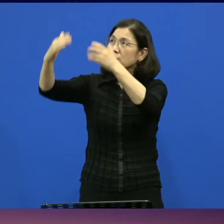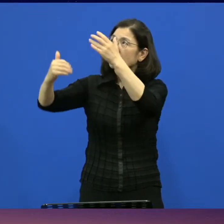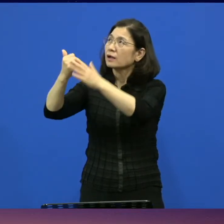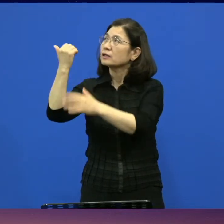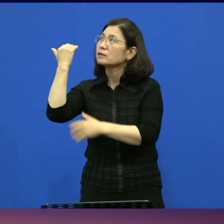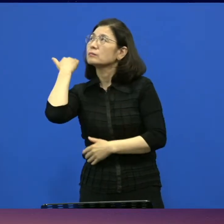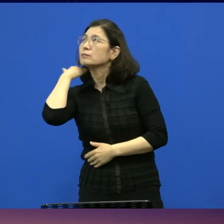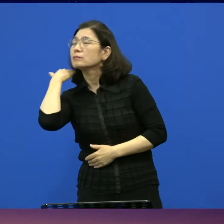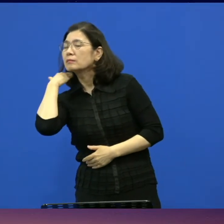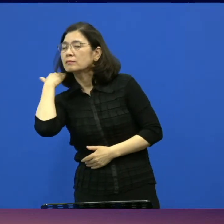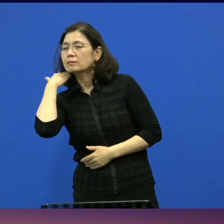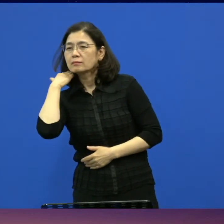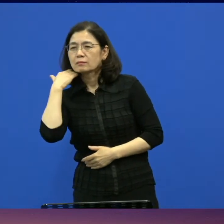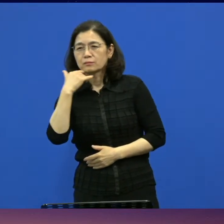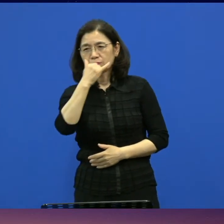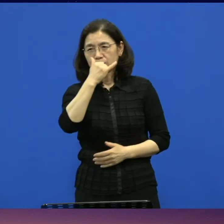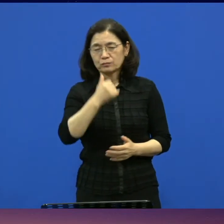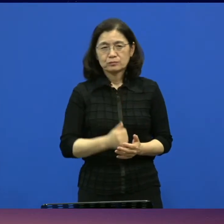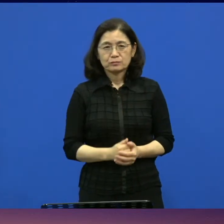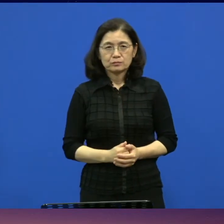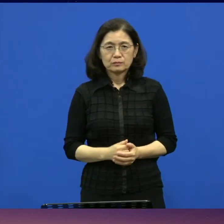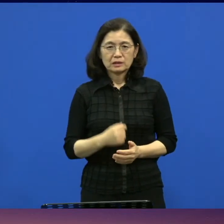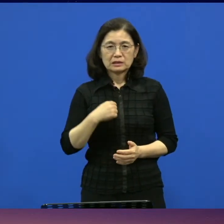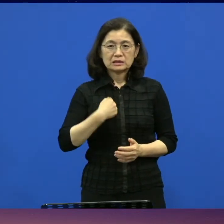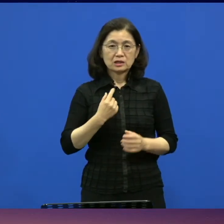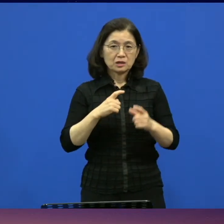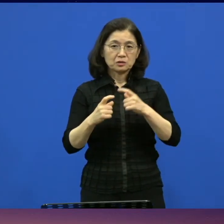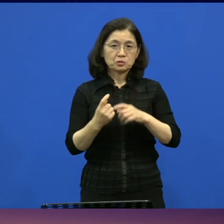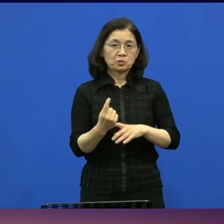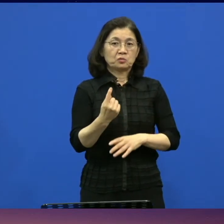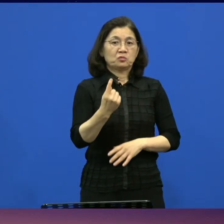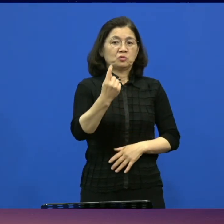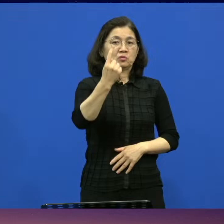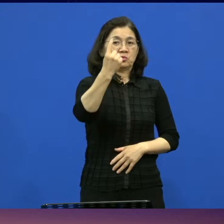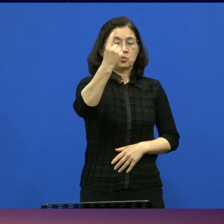있는데 어떻게 하나님이 보여요? 안 보이는 거지.